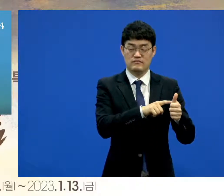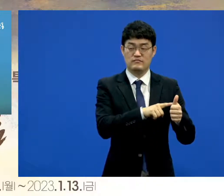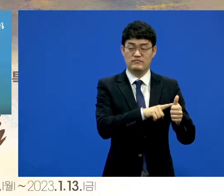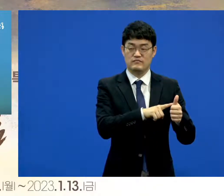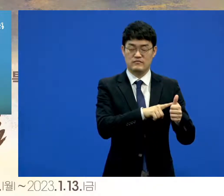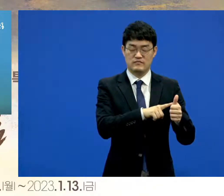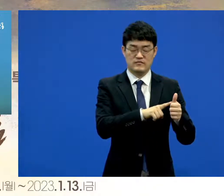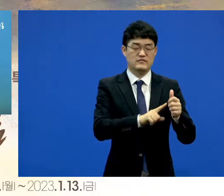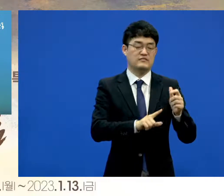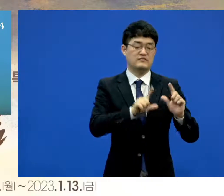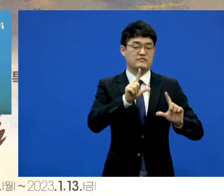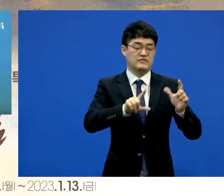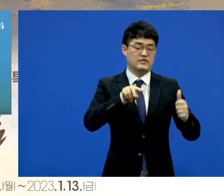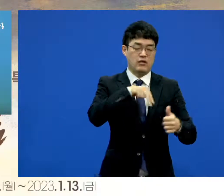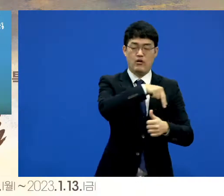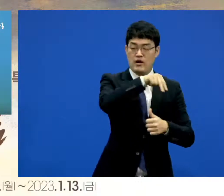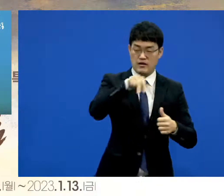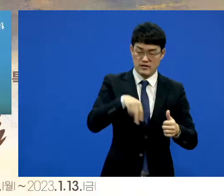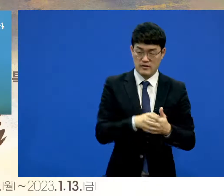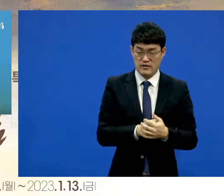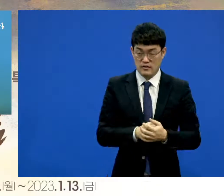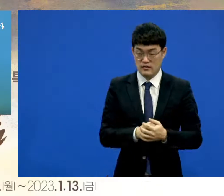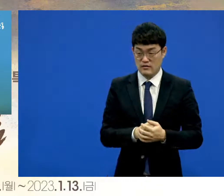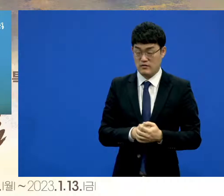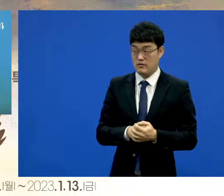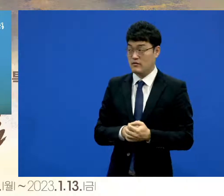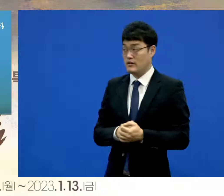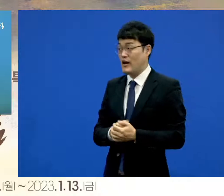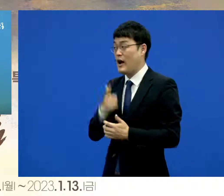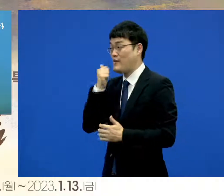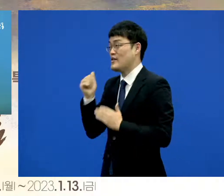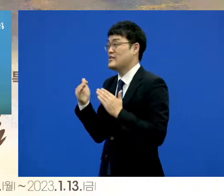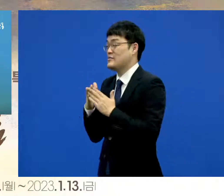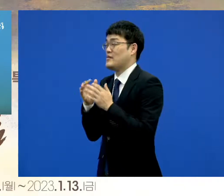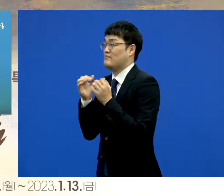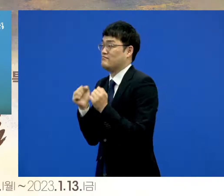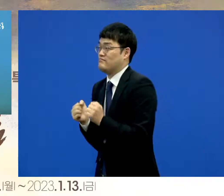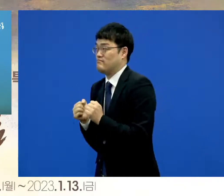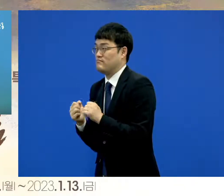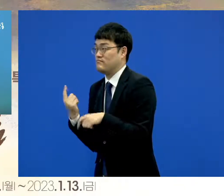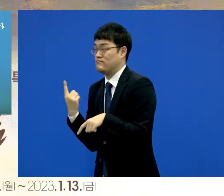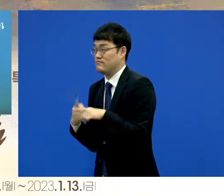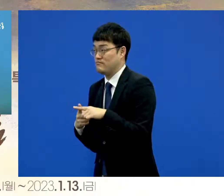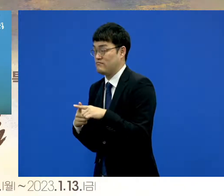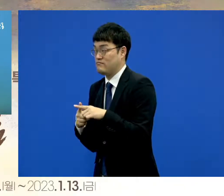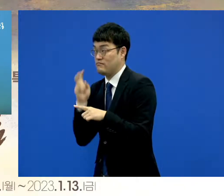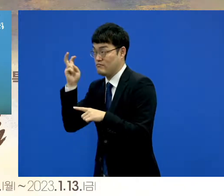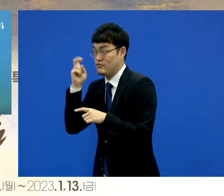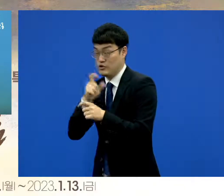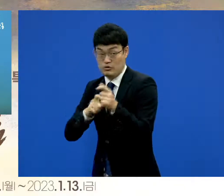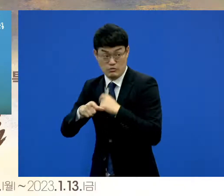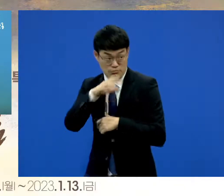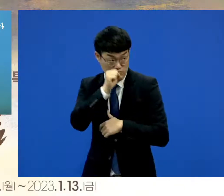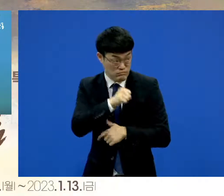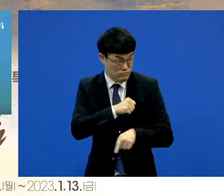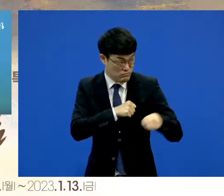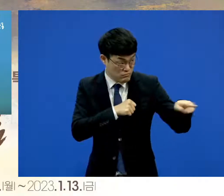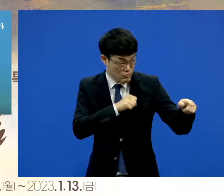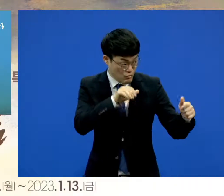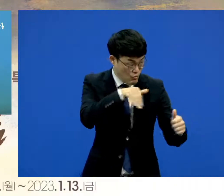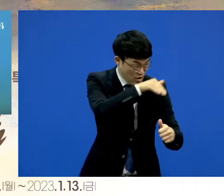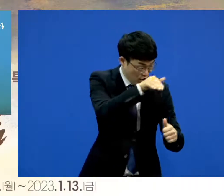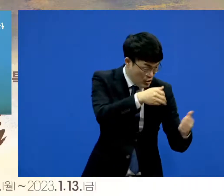더 나은 조건, 더 나은 환경을 제공해 주는 곳이라면 굳이 아버지 집이 아니라도 되는 거죠.